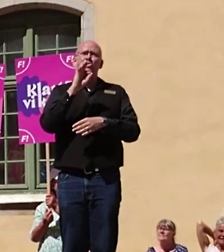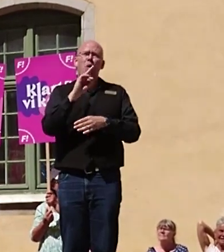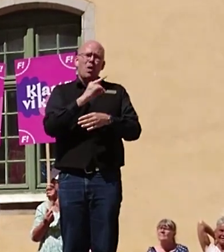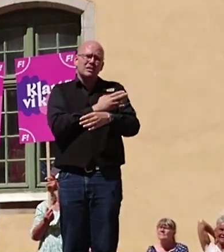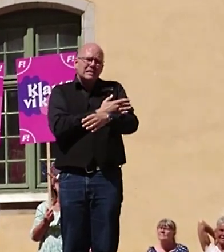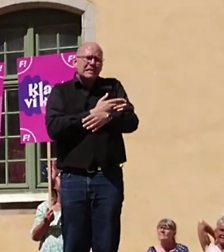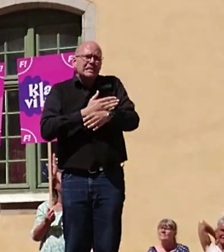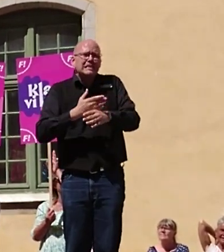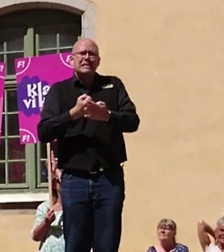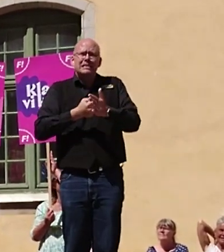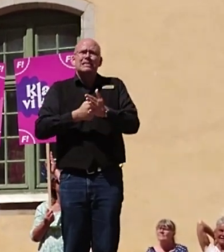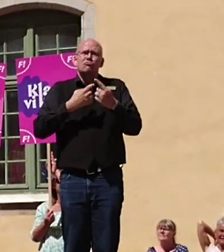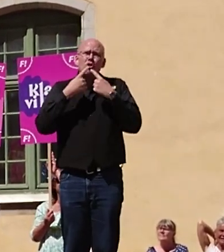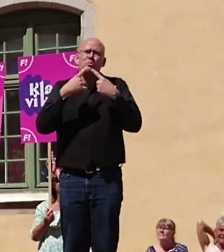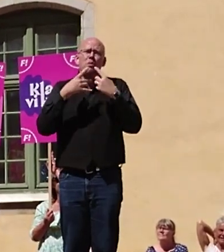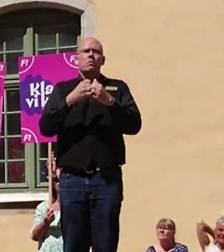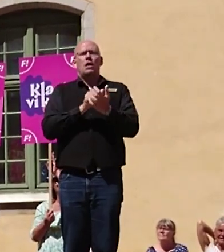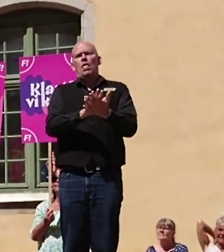svårt. Men